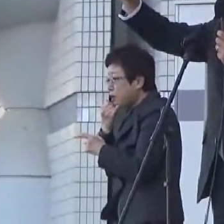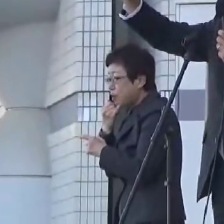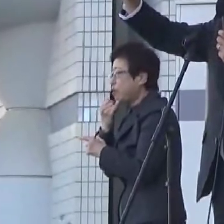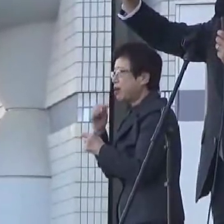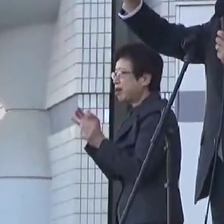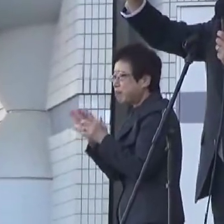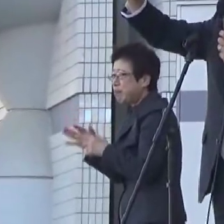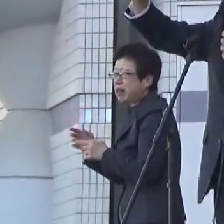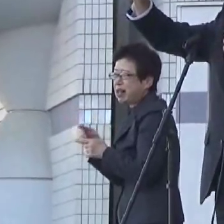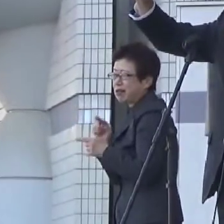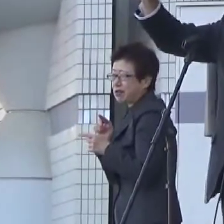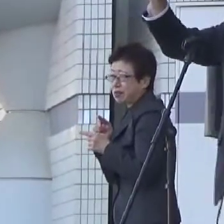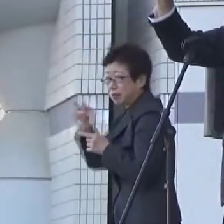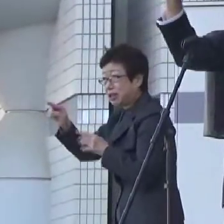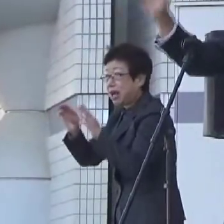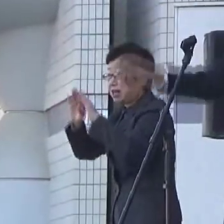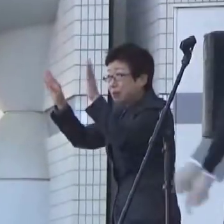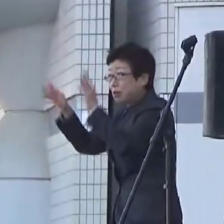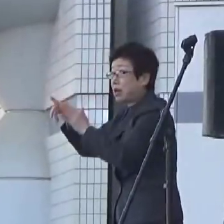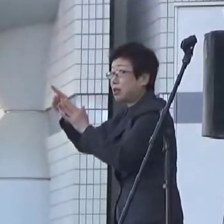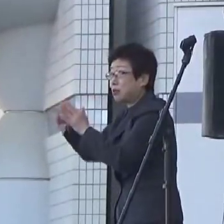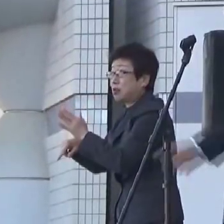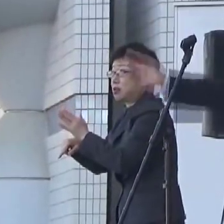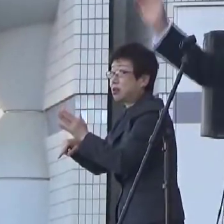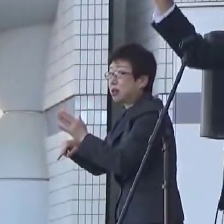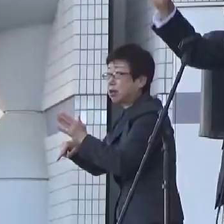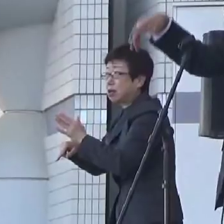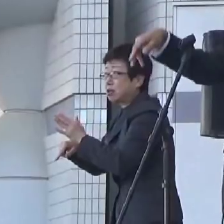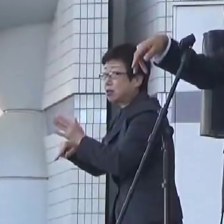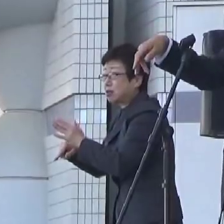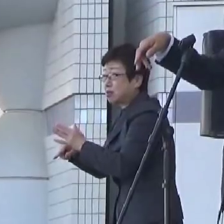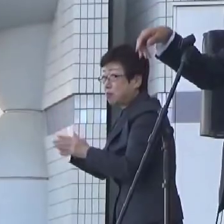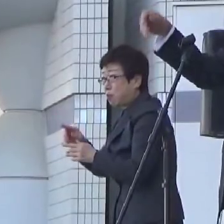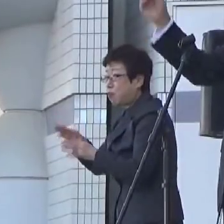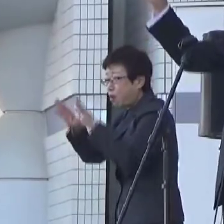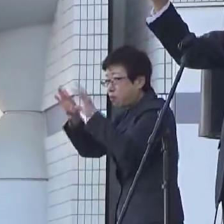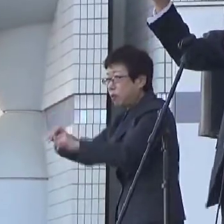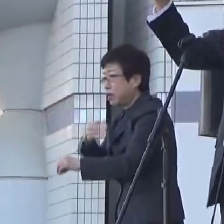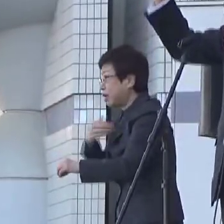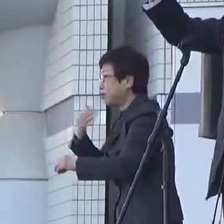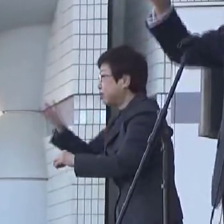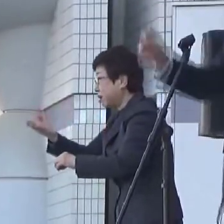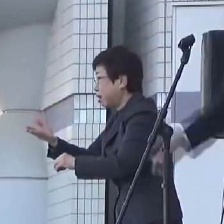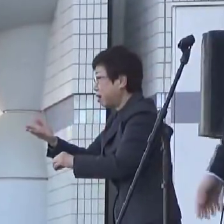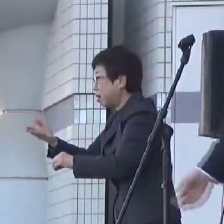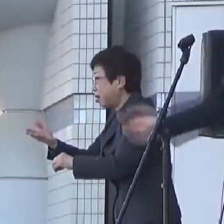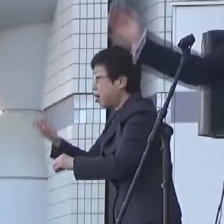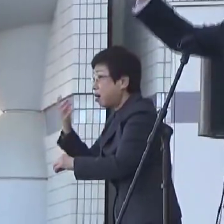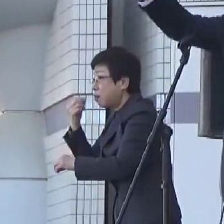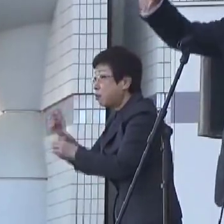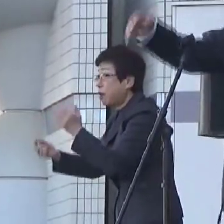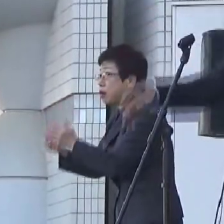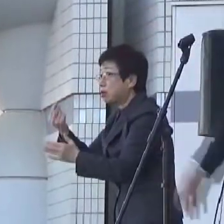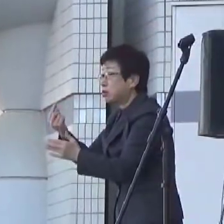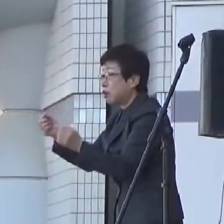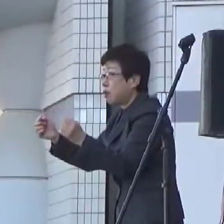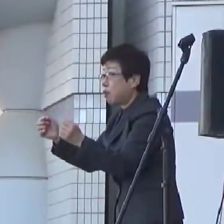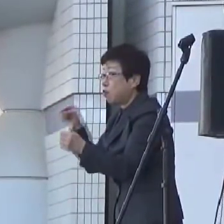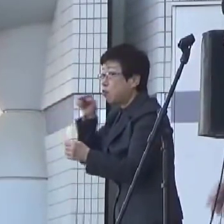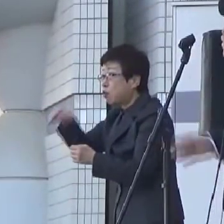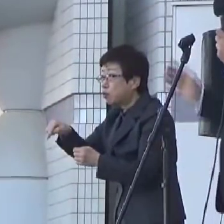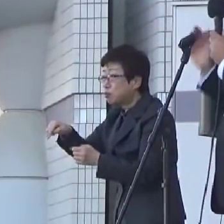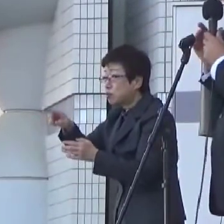ね。それが落とせるんですか？落とせないでしょ？ぶつかったらどうなんですか？当たったらどうなん